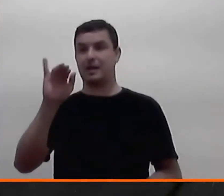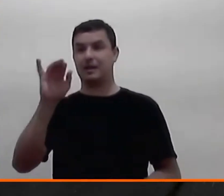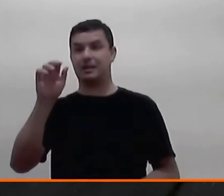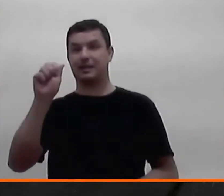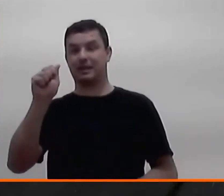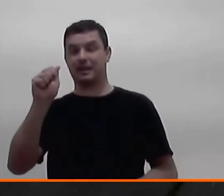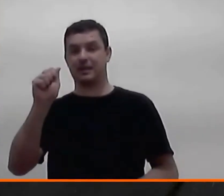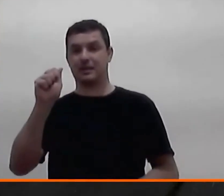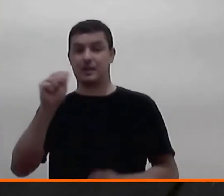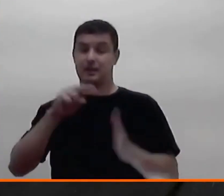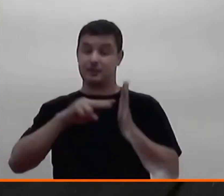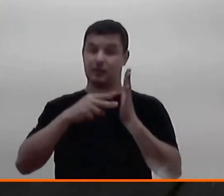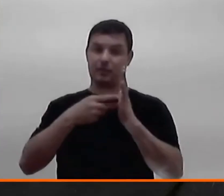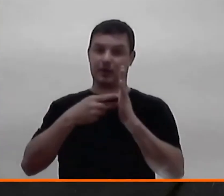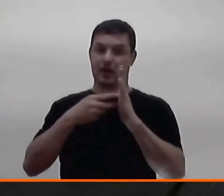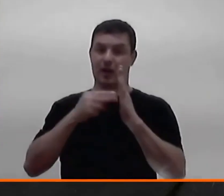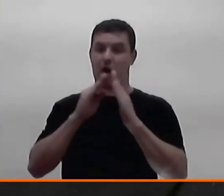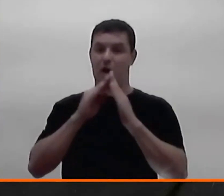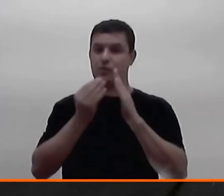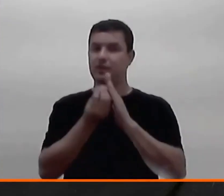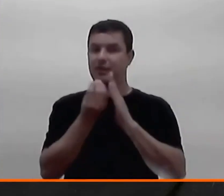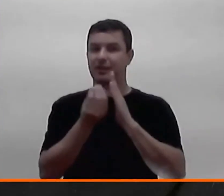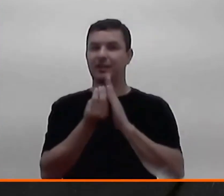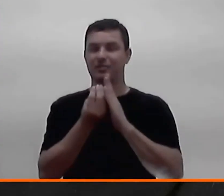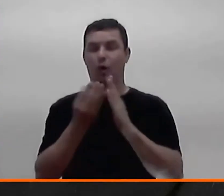igreja. É o melhor